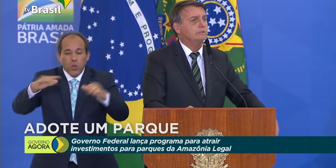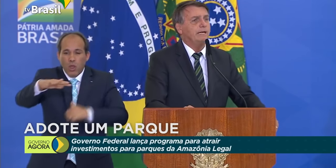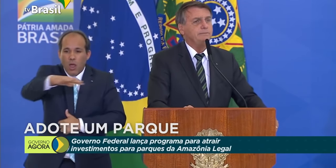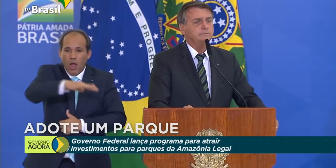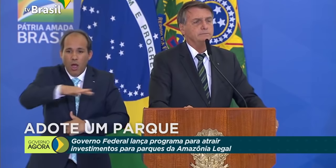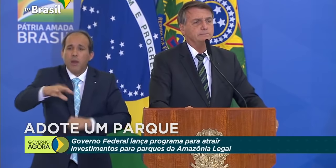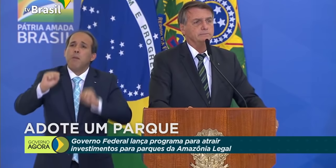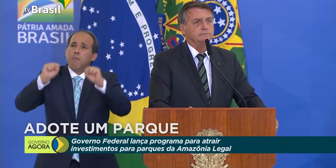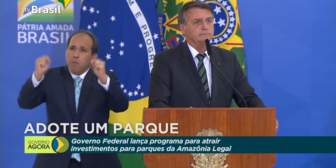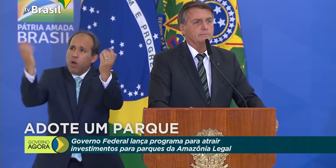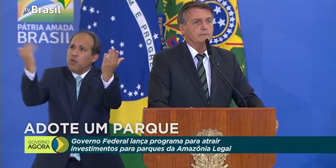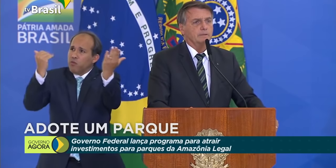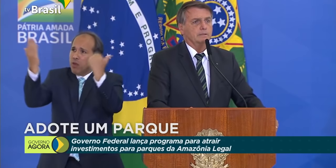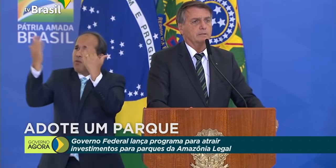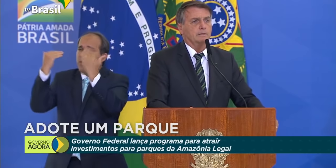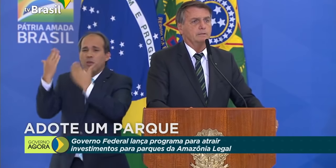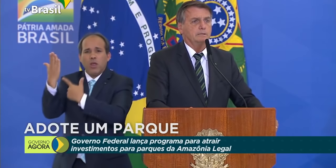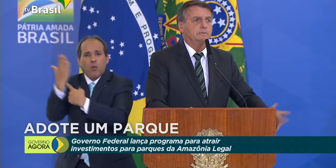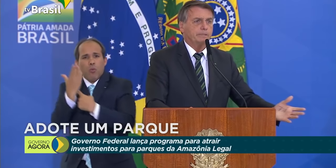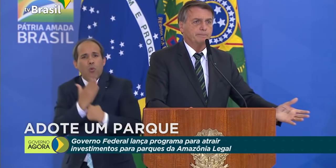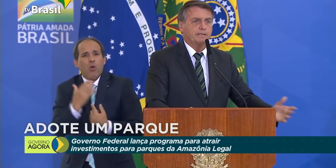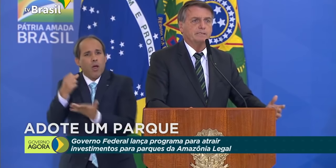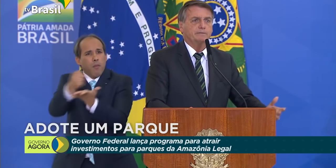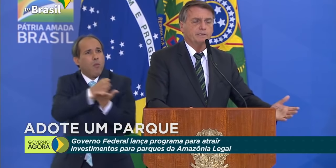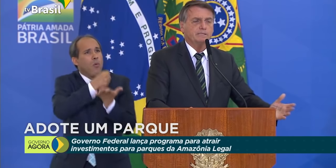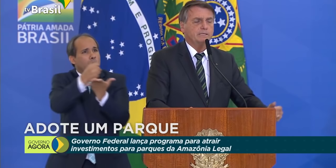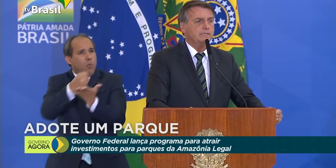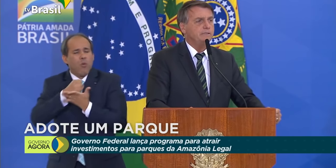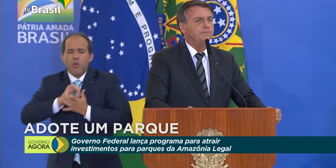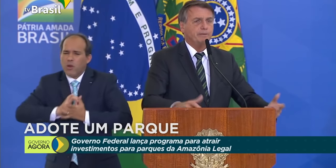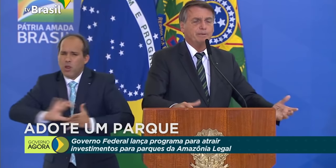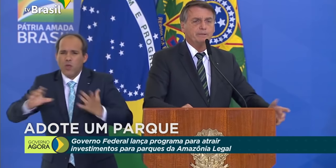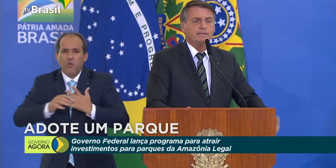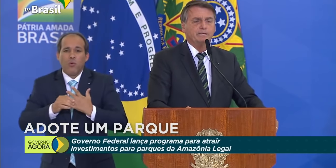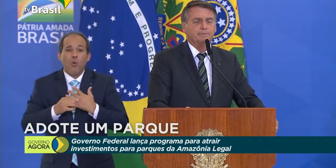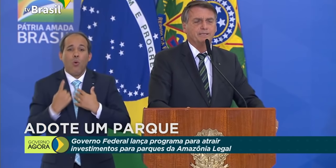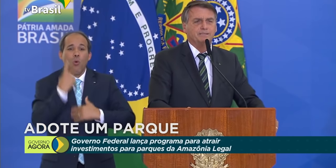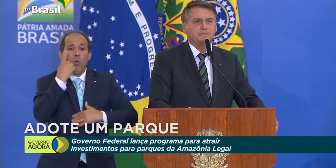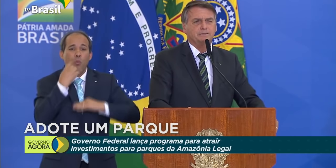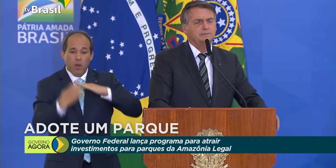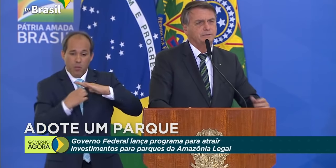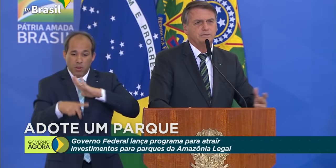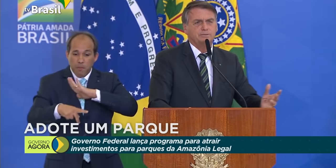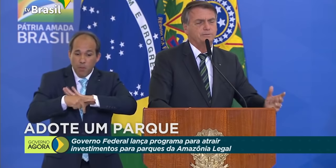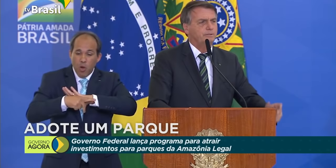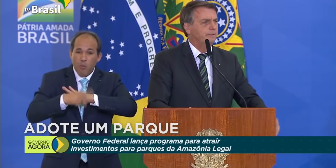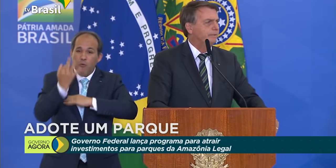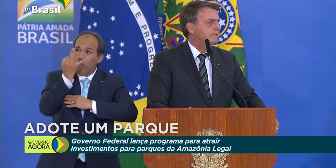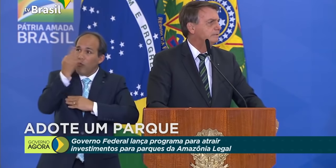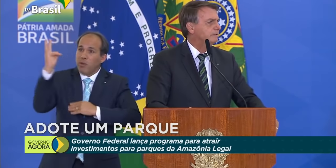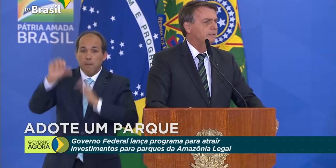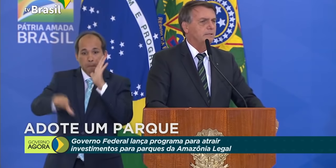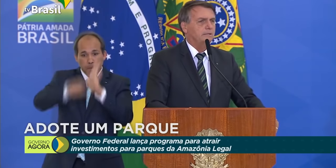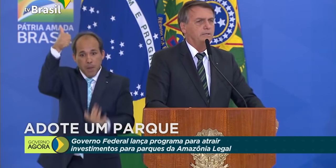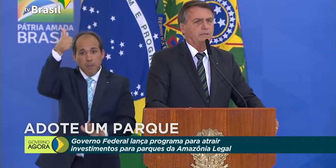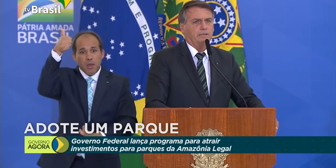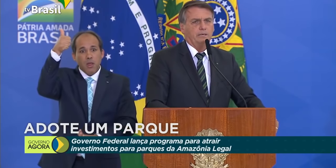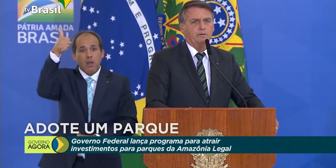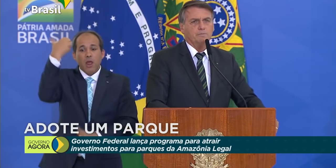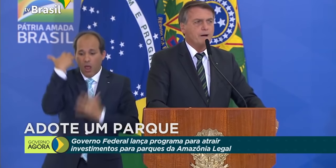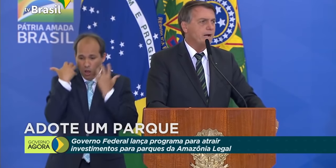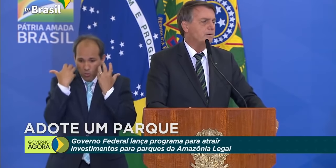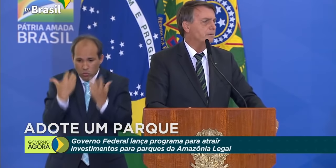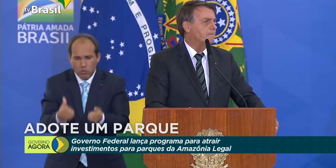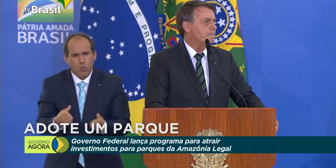vemos ajudar o rio uma empresa francesa foi a primeira que apareceu isso obviamente